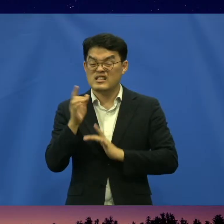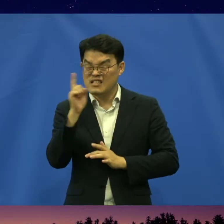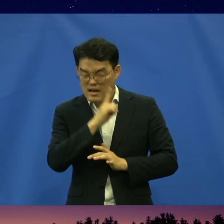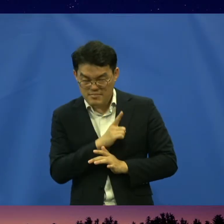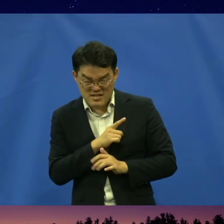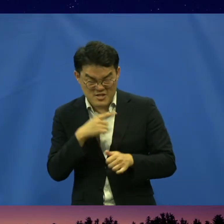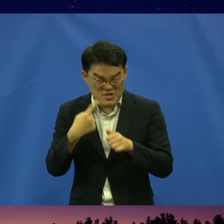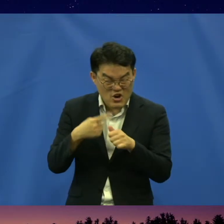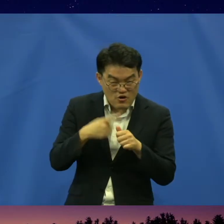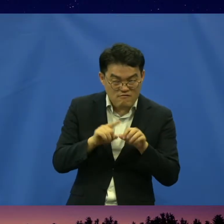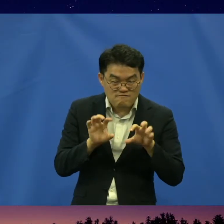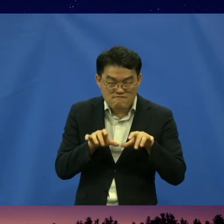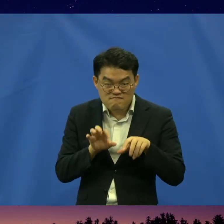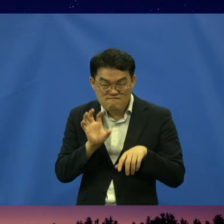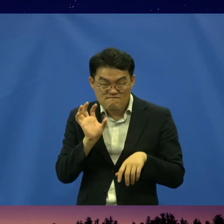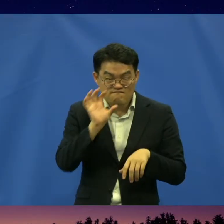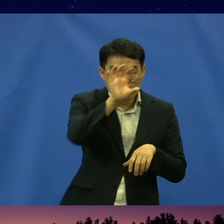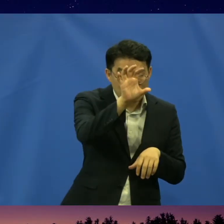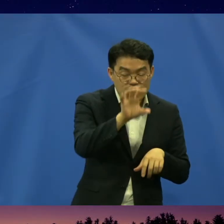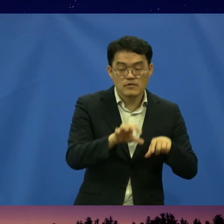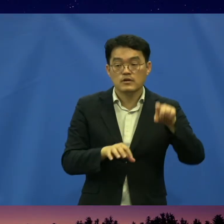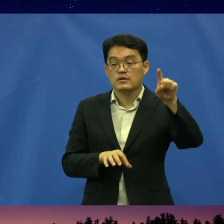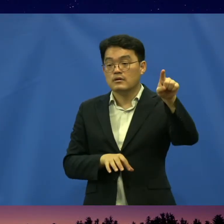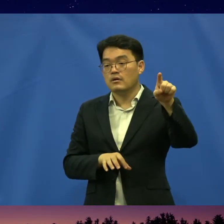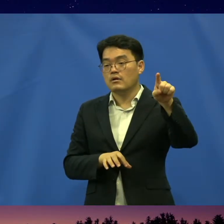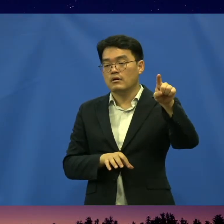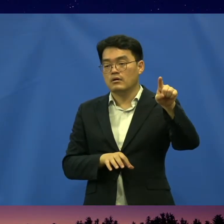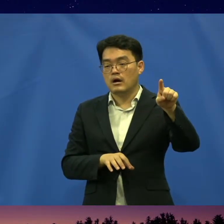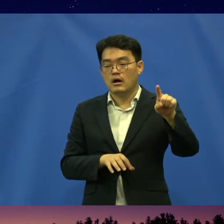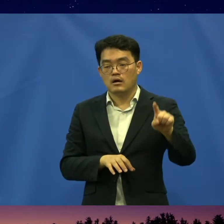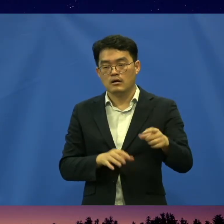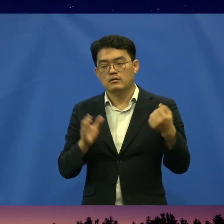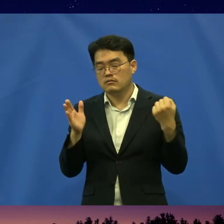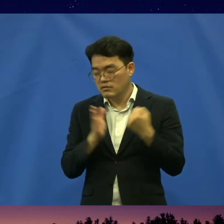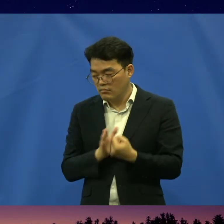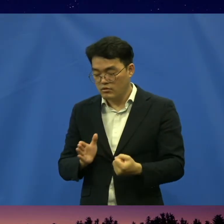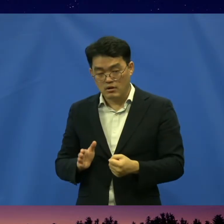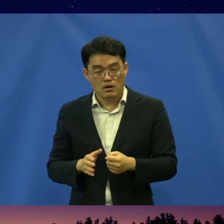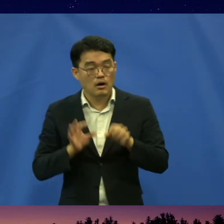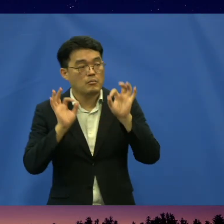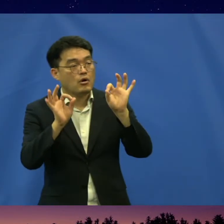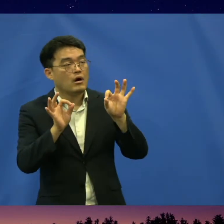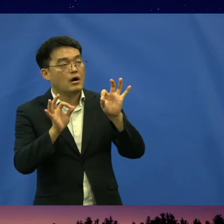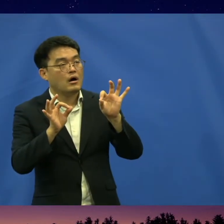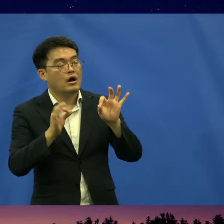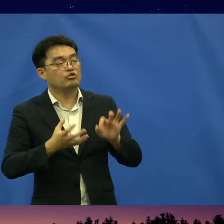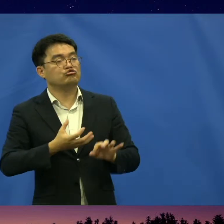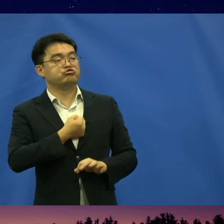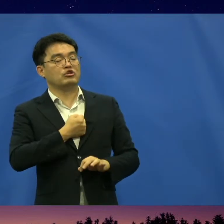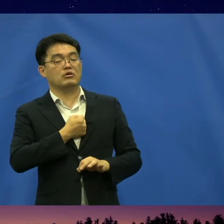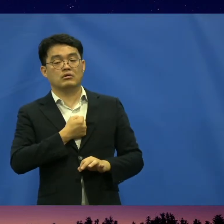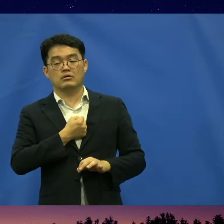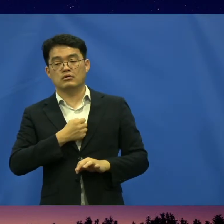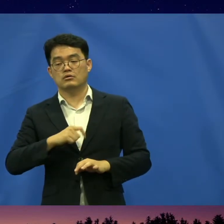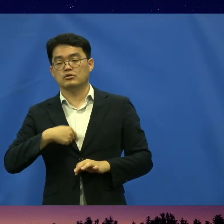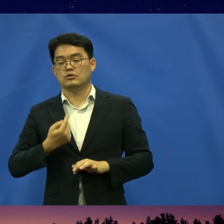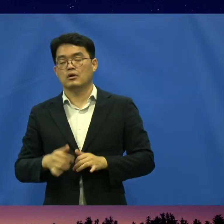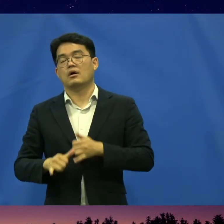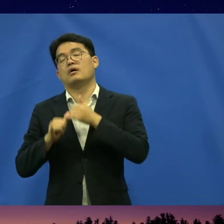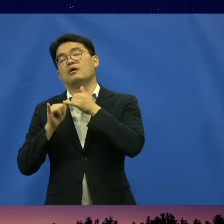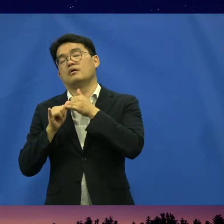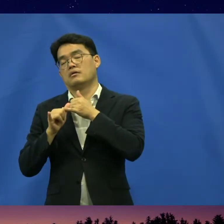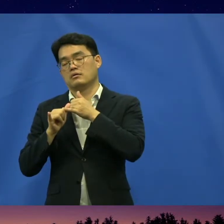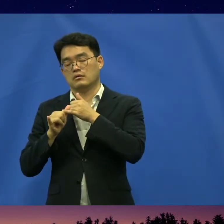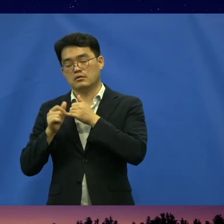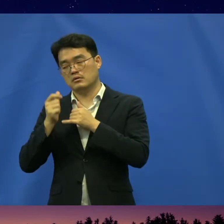수없는 팬들이 있는데 몇 사람의 악플러들이 계속해서 그 연예인에게 공격하니까 결국은 목숨을